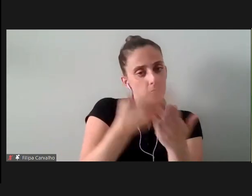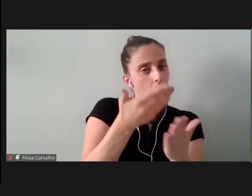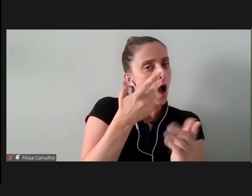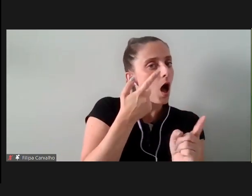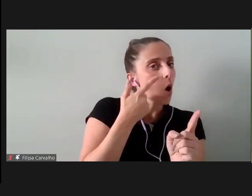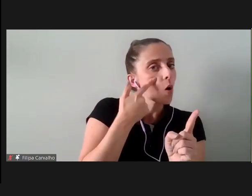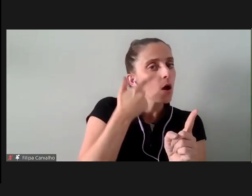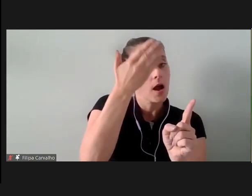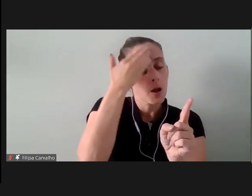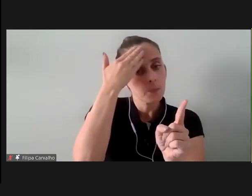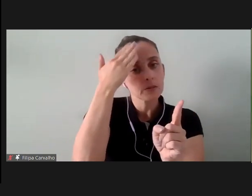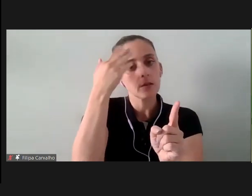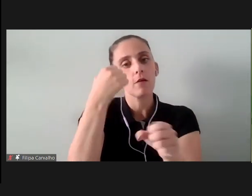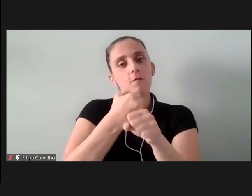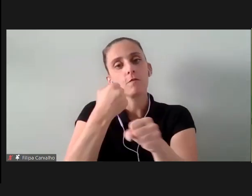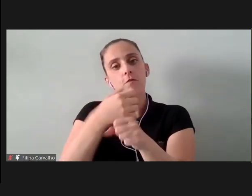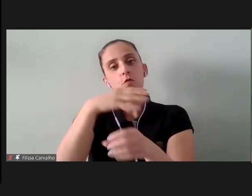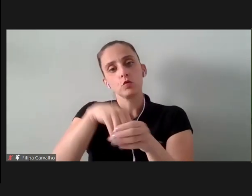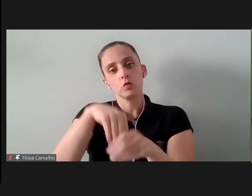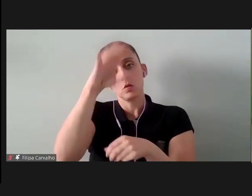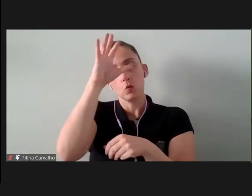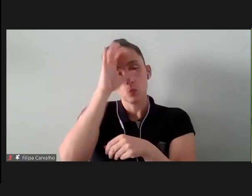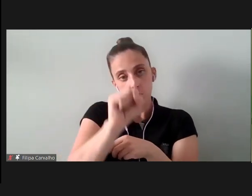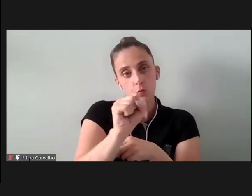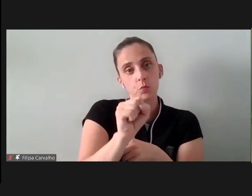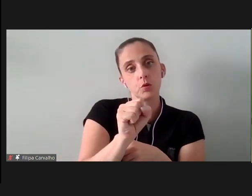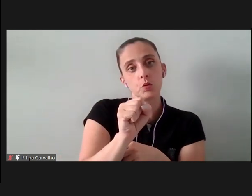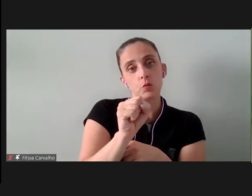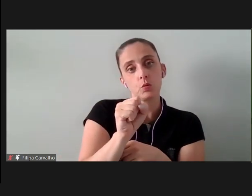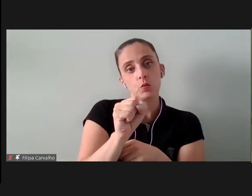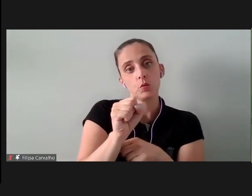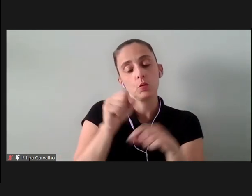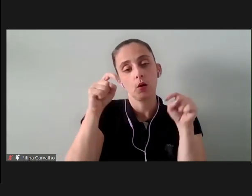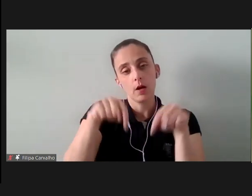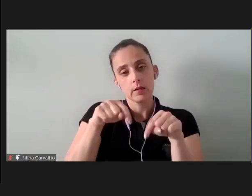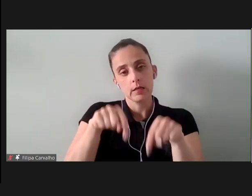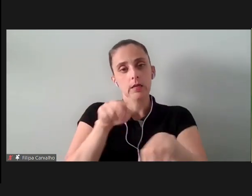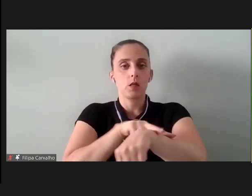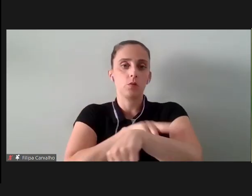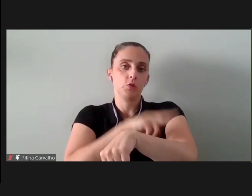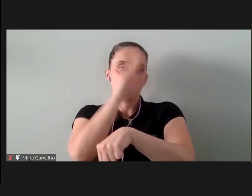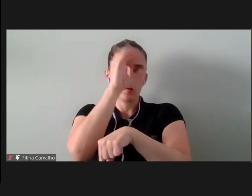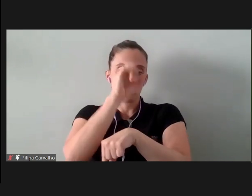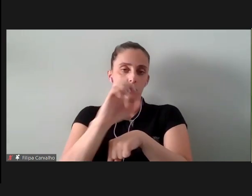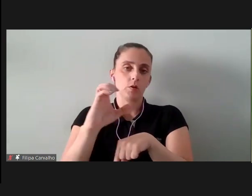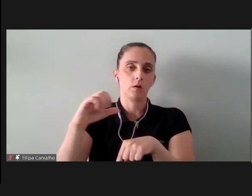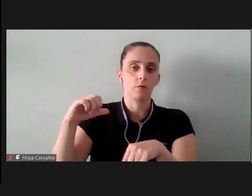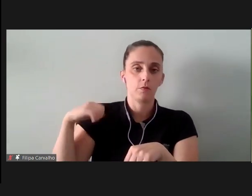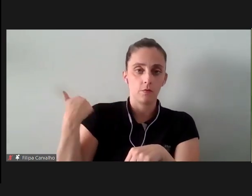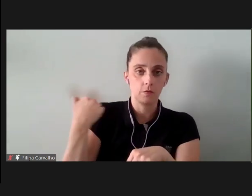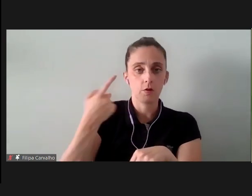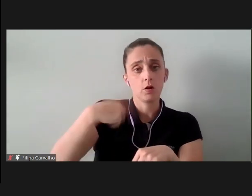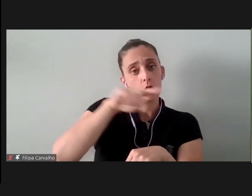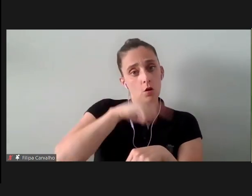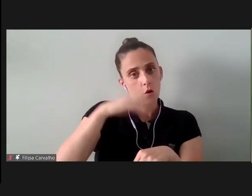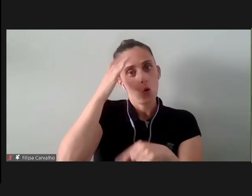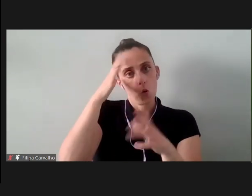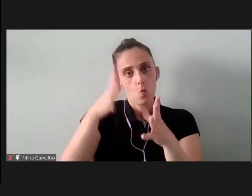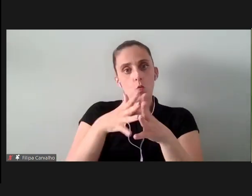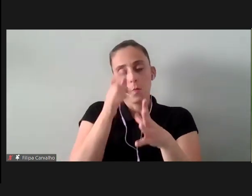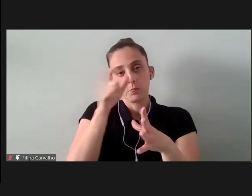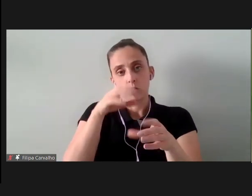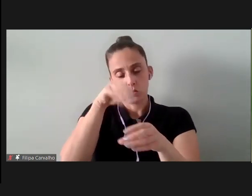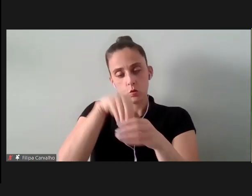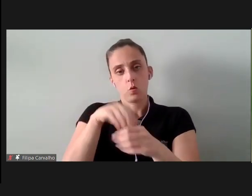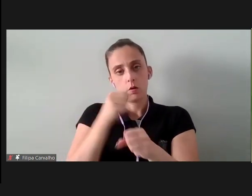funcionários públicos e que estão aqui na administração pública cabo-verdiana. Temos um número grande